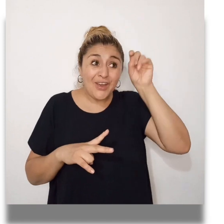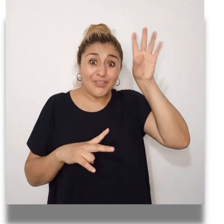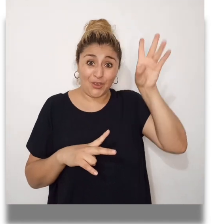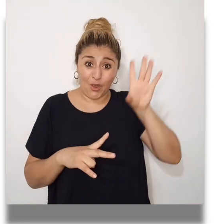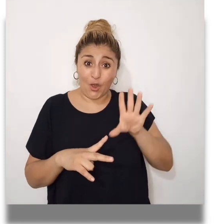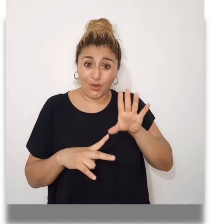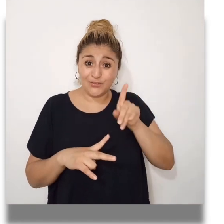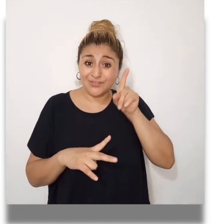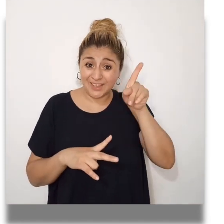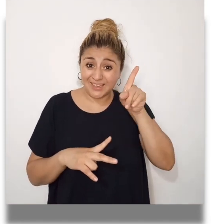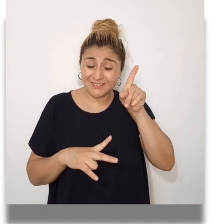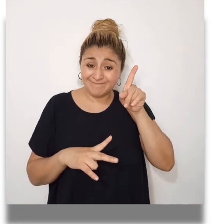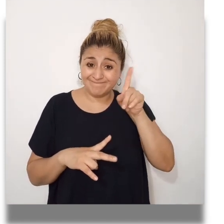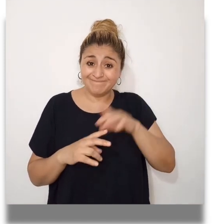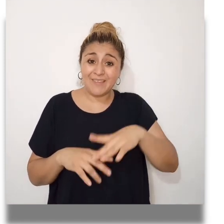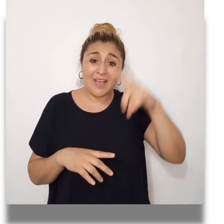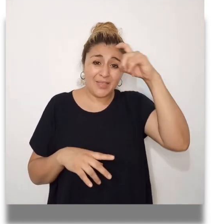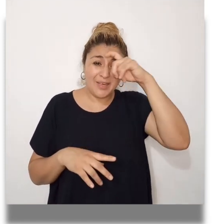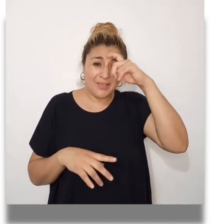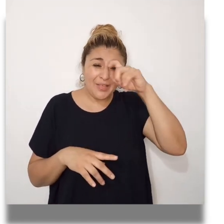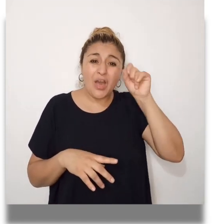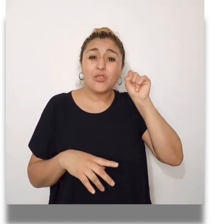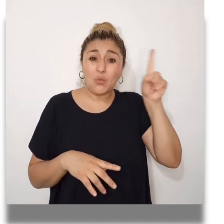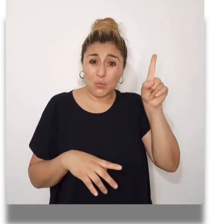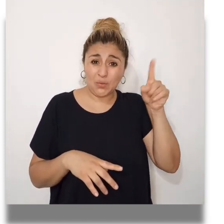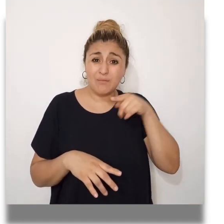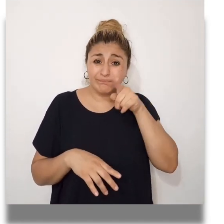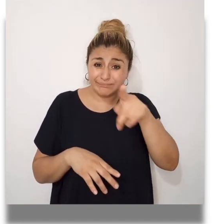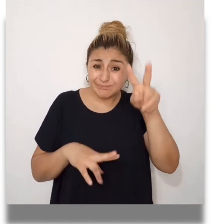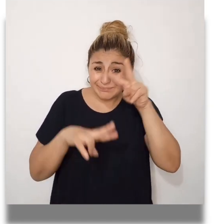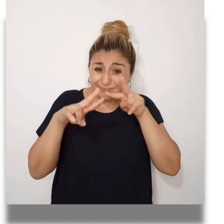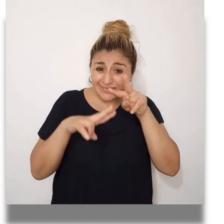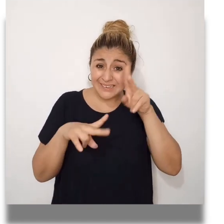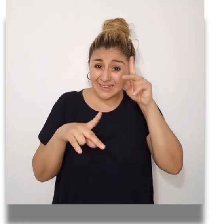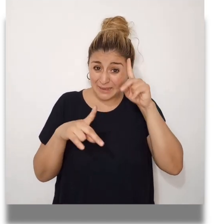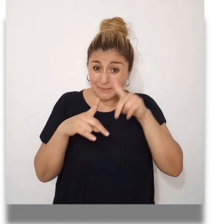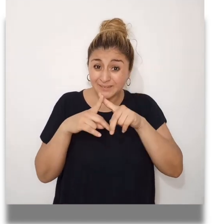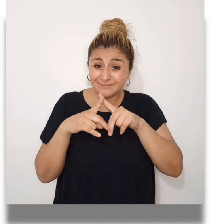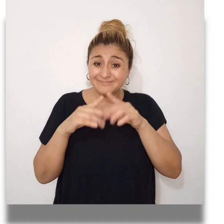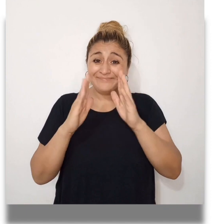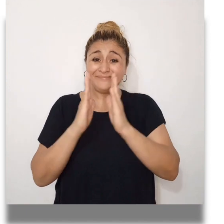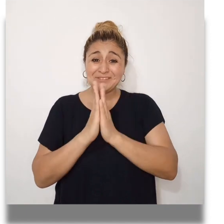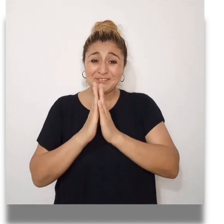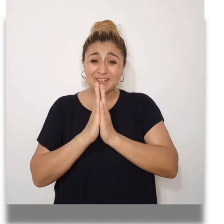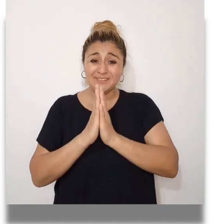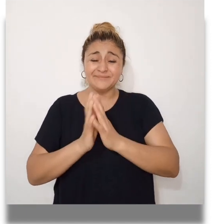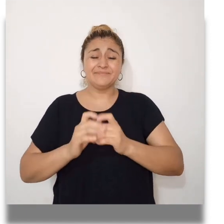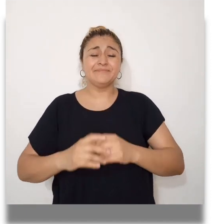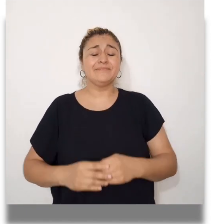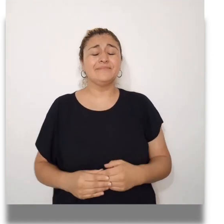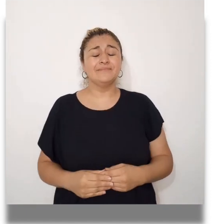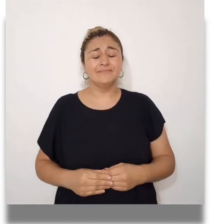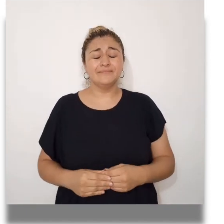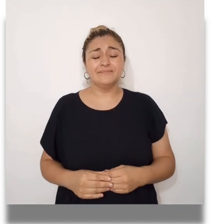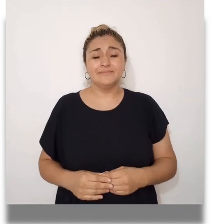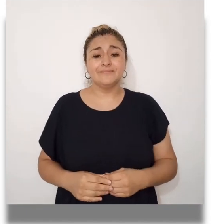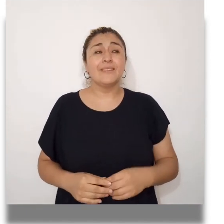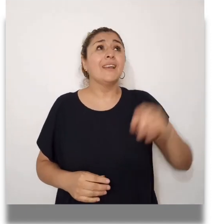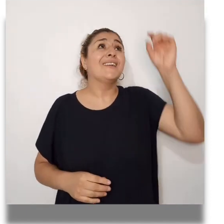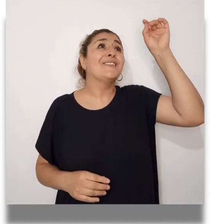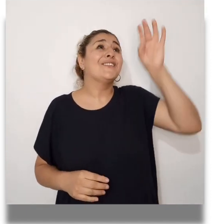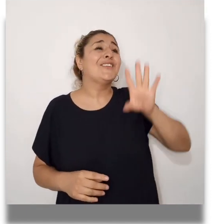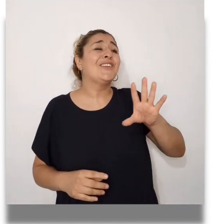Amen. Prie avec moi. Amen. Ora conmigo. Seigneur, je désire la sagesse.